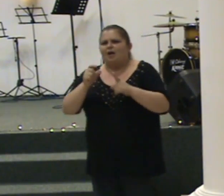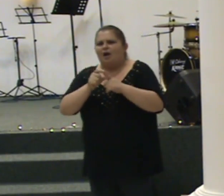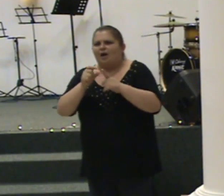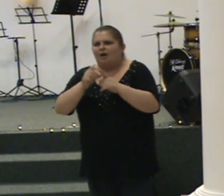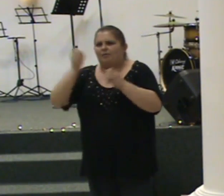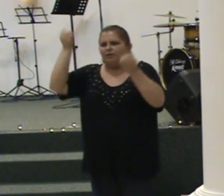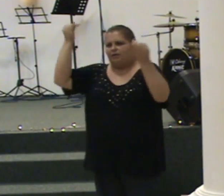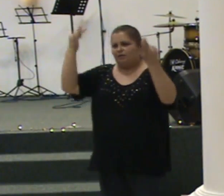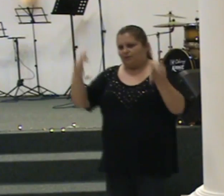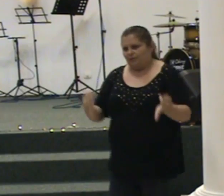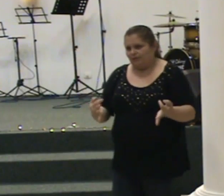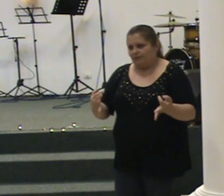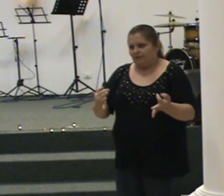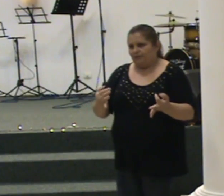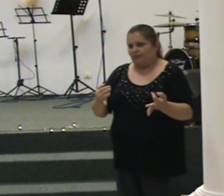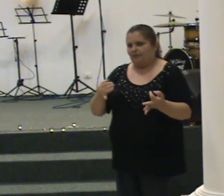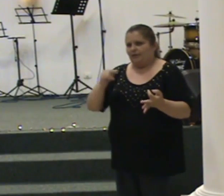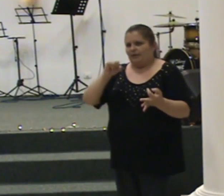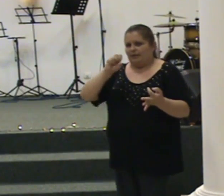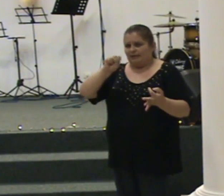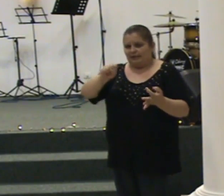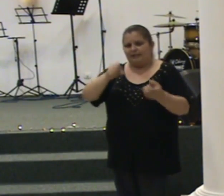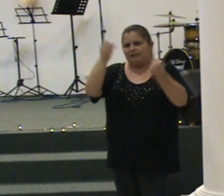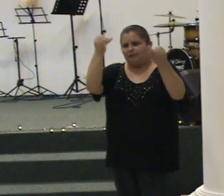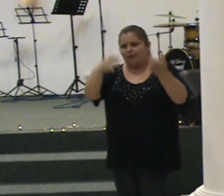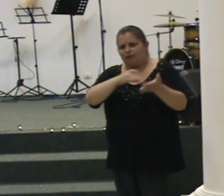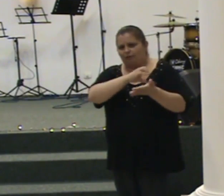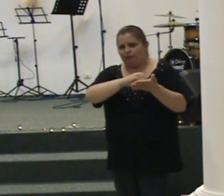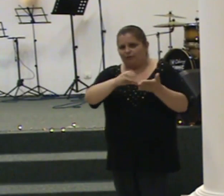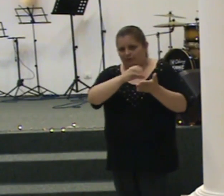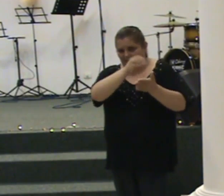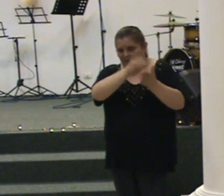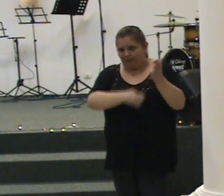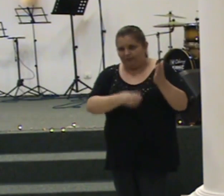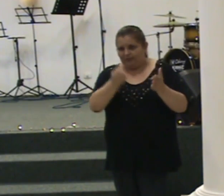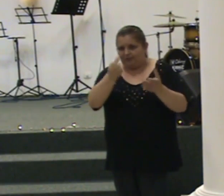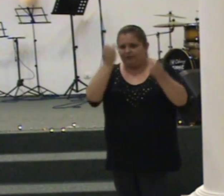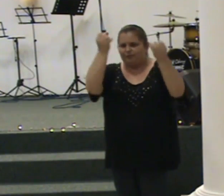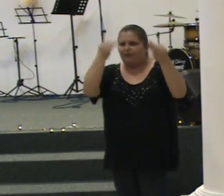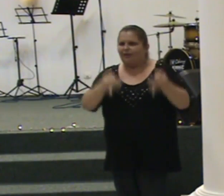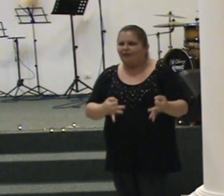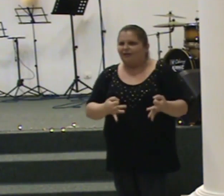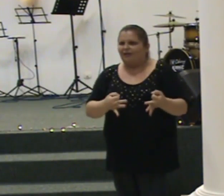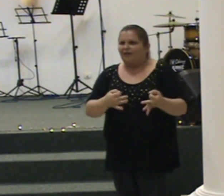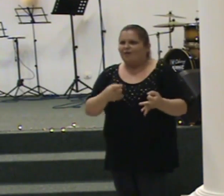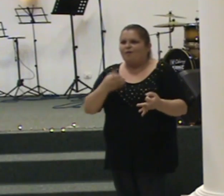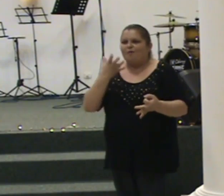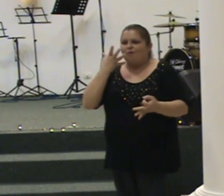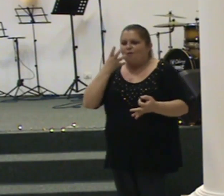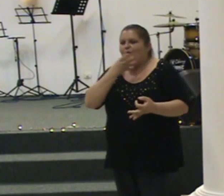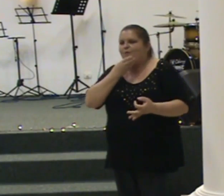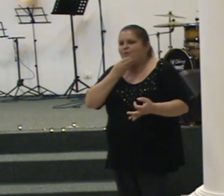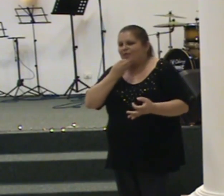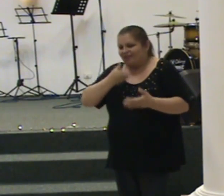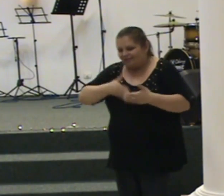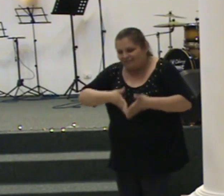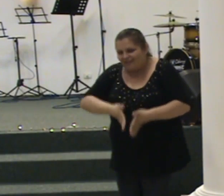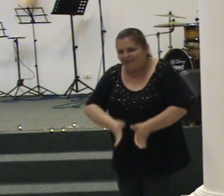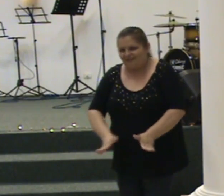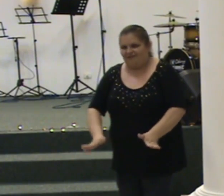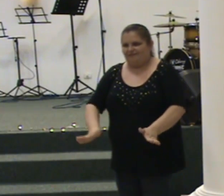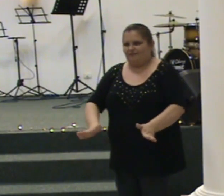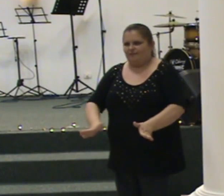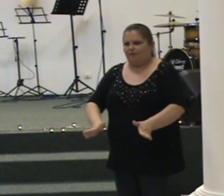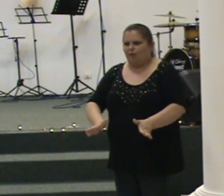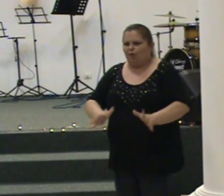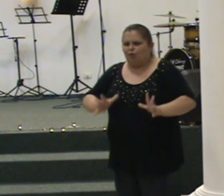lá em Isaías 9,6, também Isaías profetizou, porque um menino nos nasceu, um filho se nos deu, e o